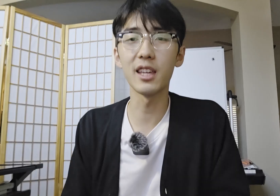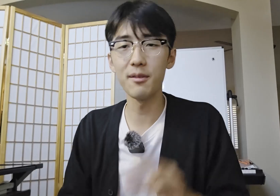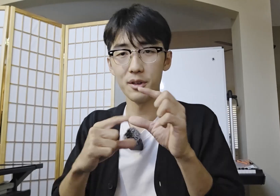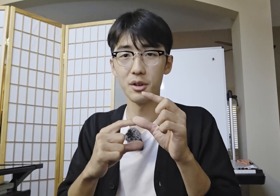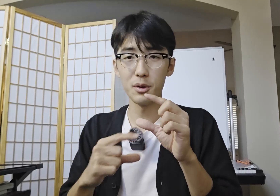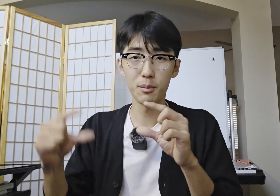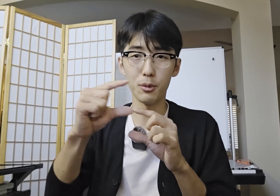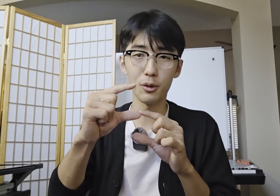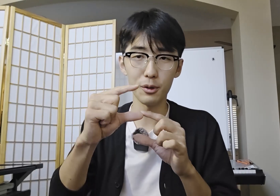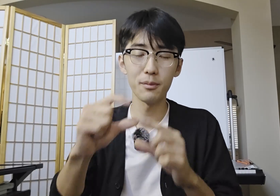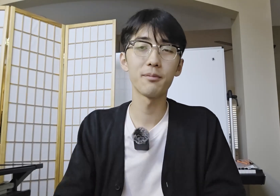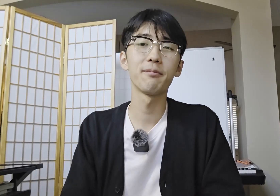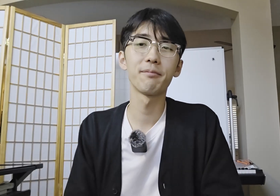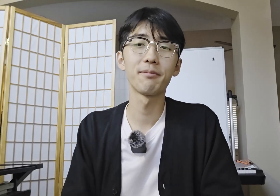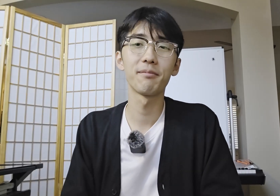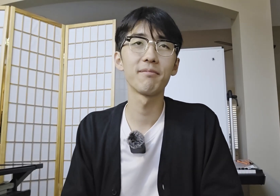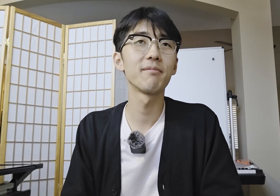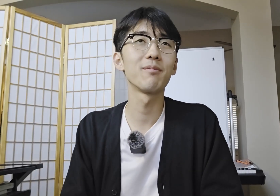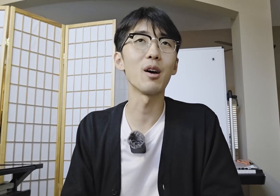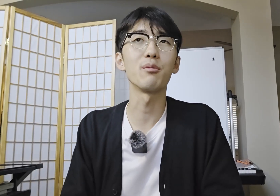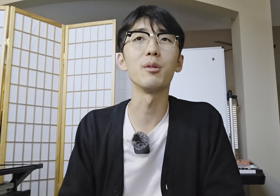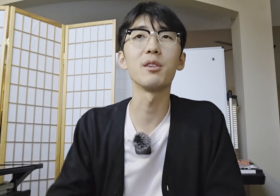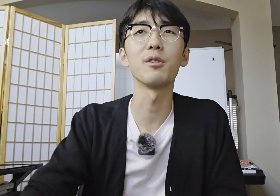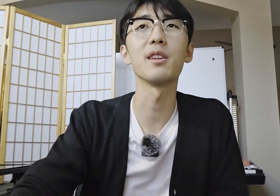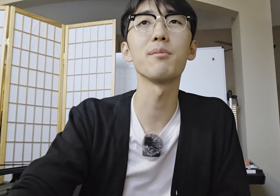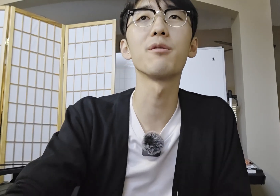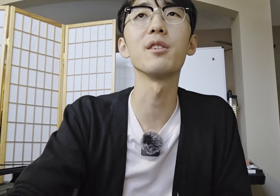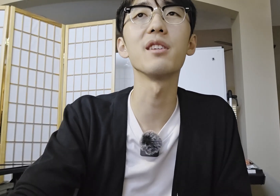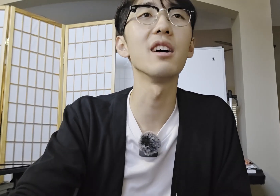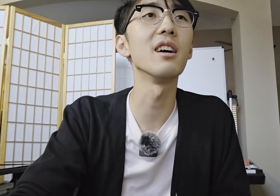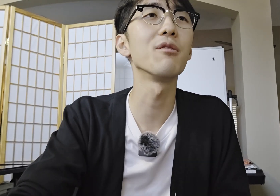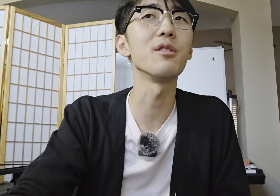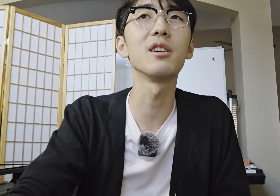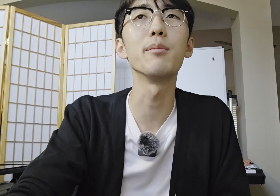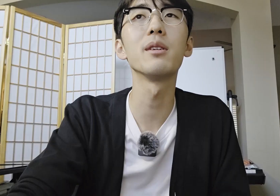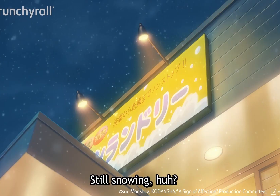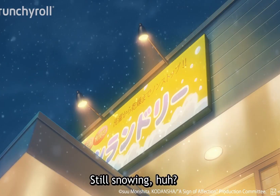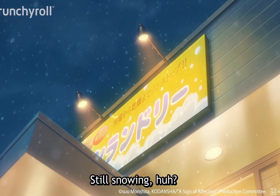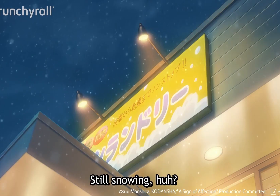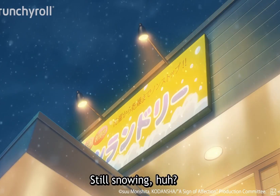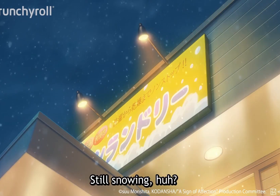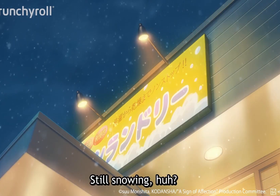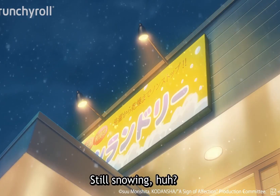again, moto. That was pretty much it from this clip. まだ降ってんな、